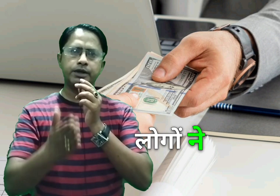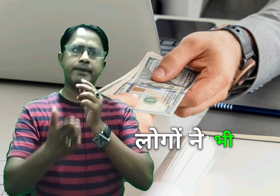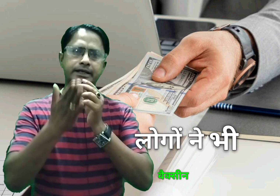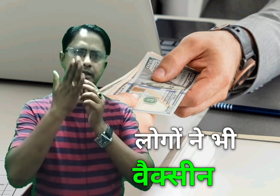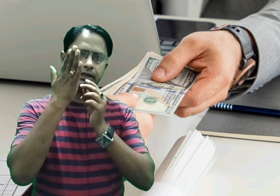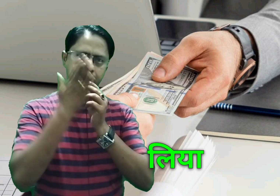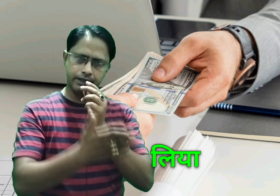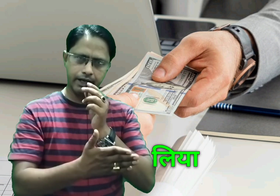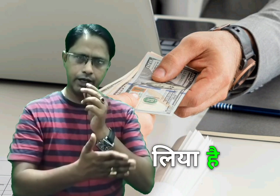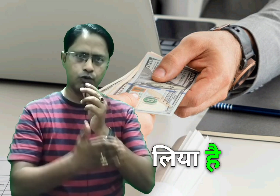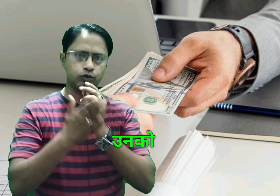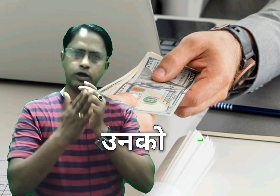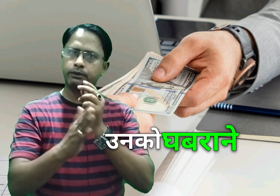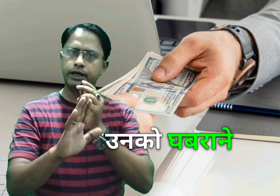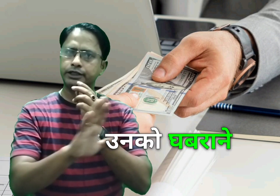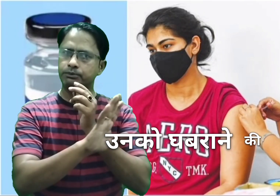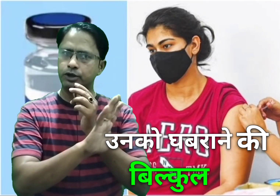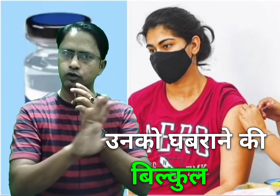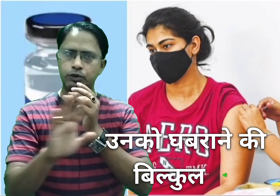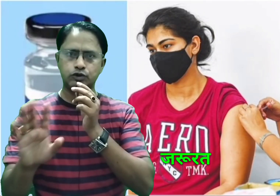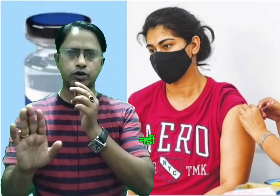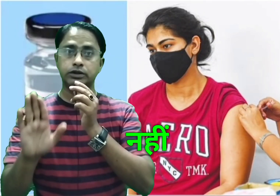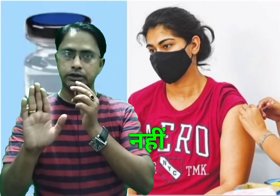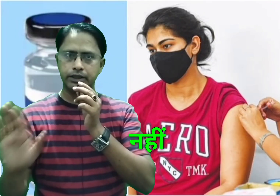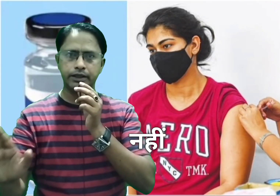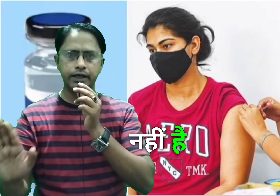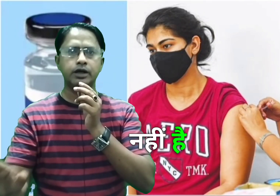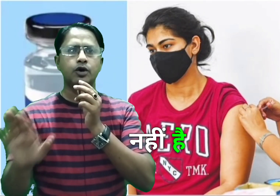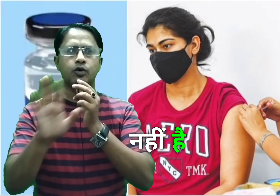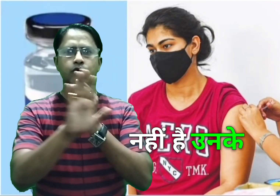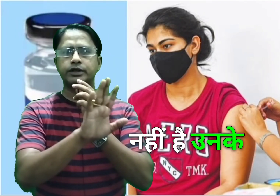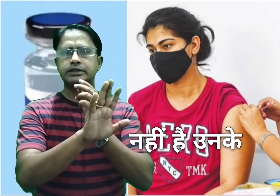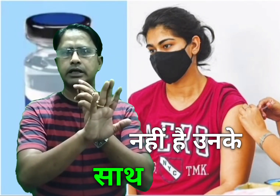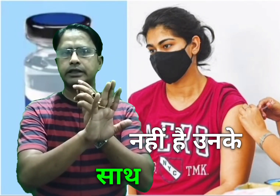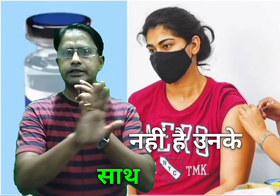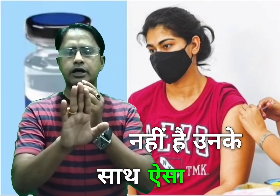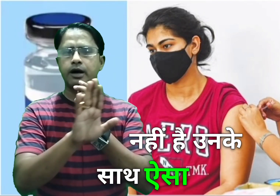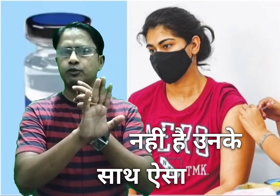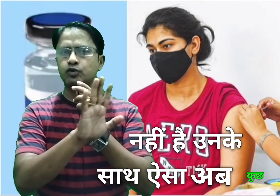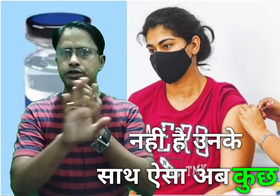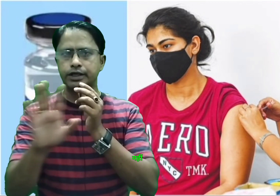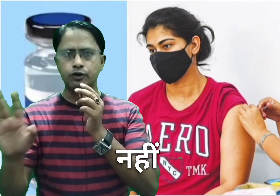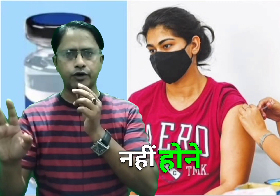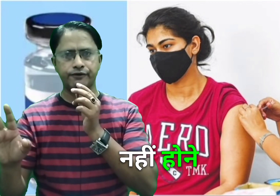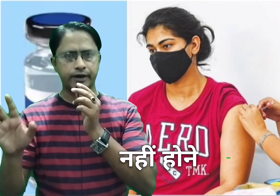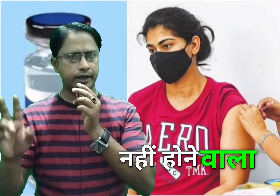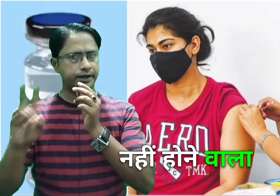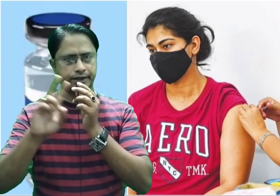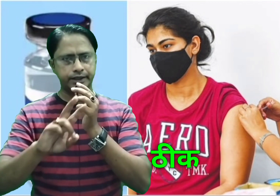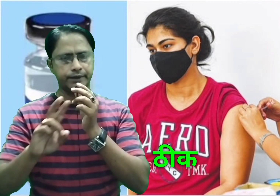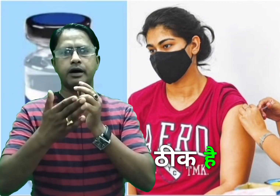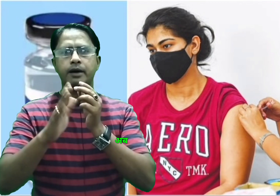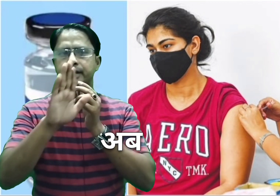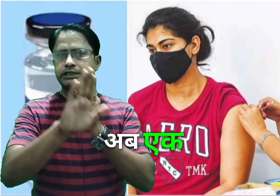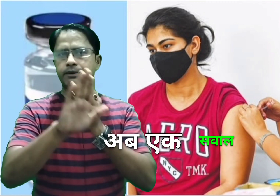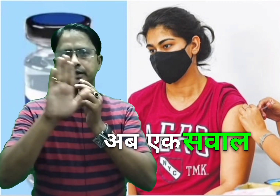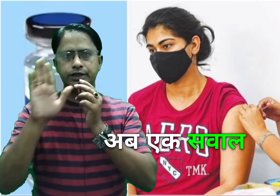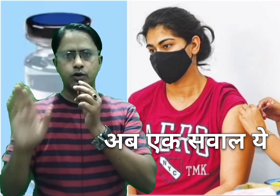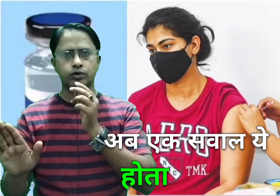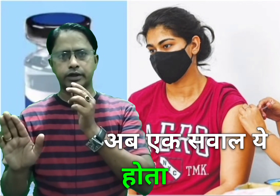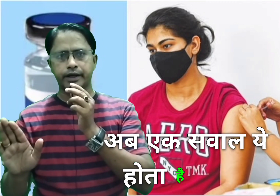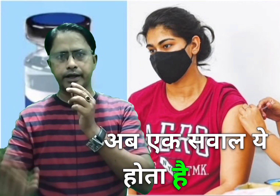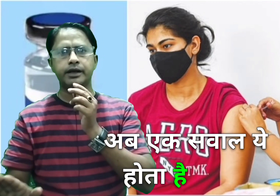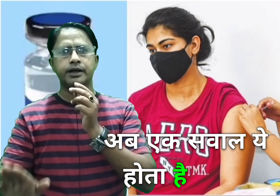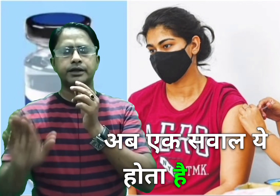लोगों ने भी वैक्सीन ले लिया है उनको घबराने की बिल्कुल भी ज़रूरत नहीं है, उनके साथ ऐसा अब कुछ नहीं होने वाला। ठीक है, अब एक सवाल